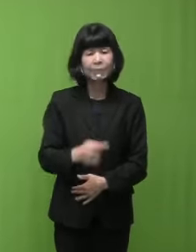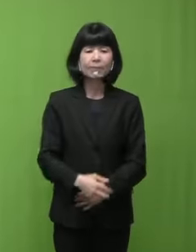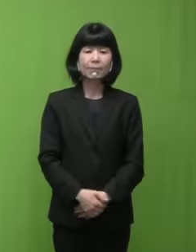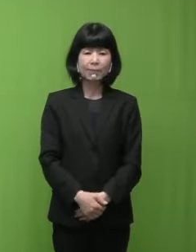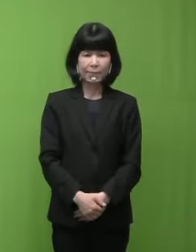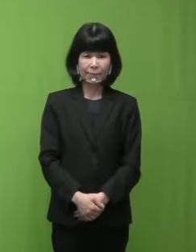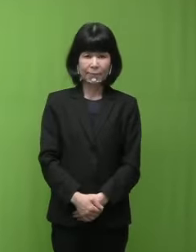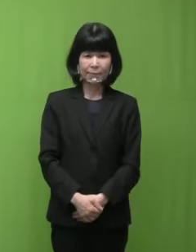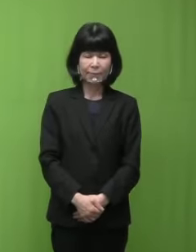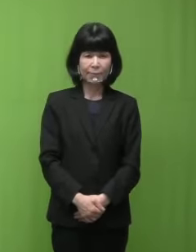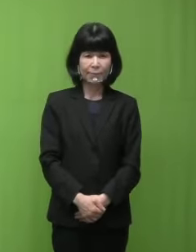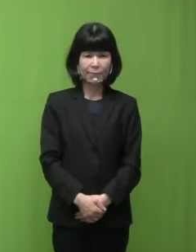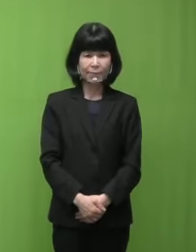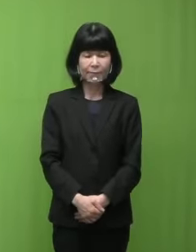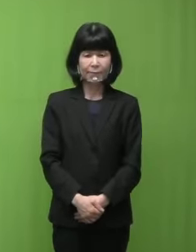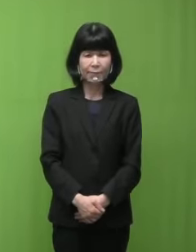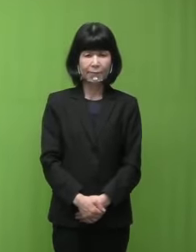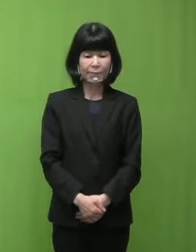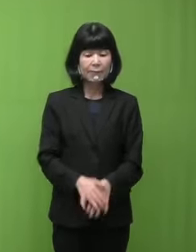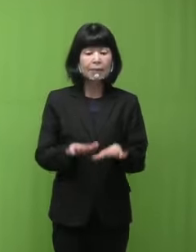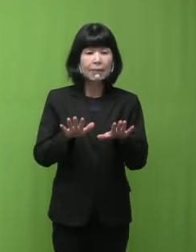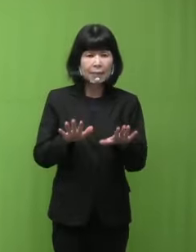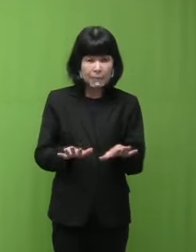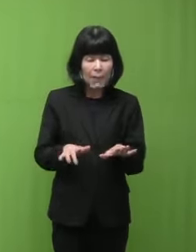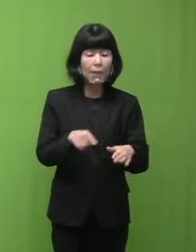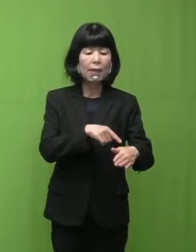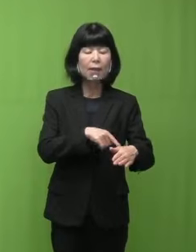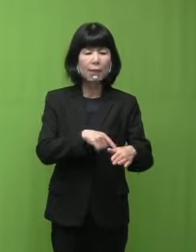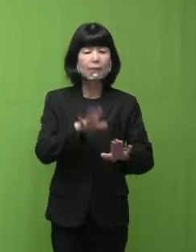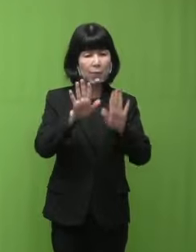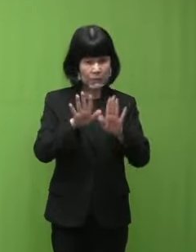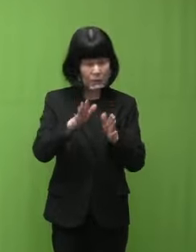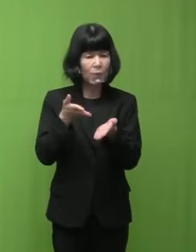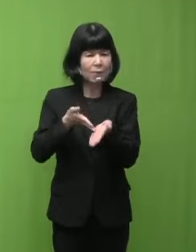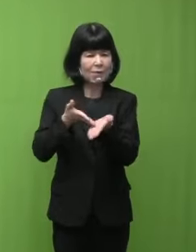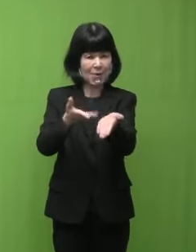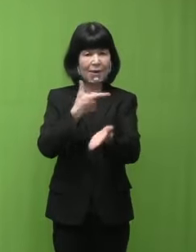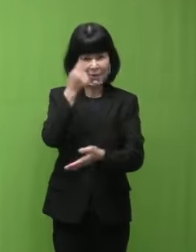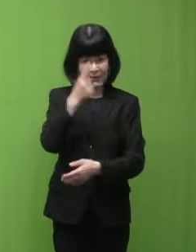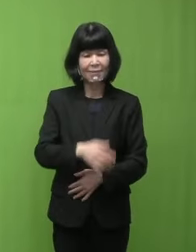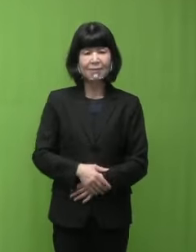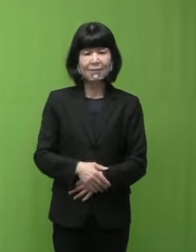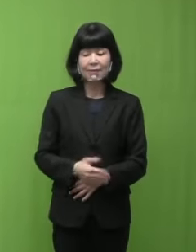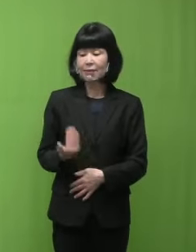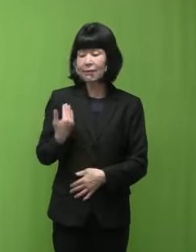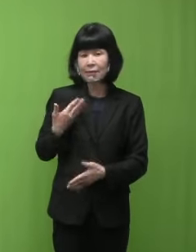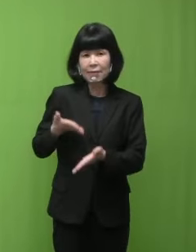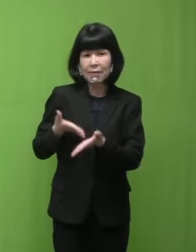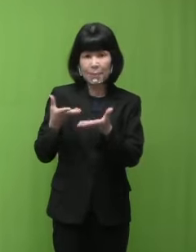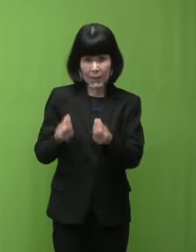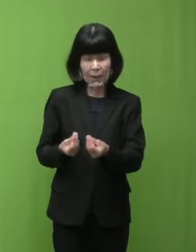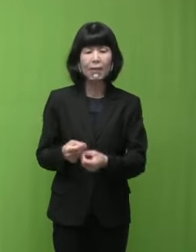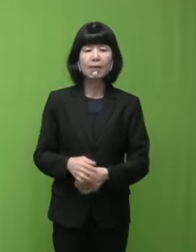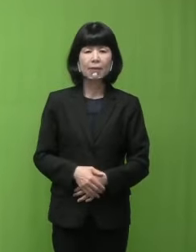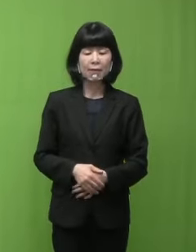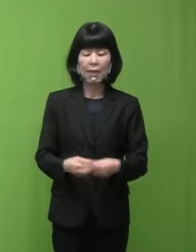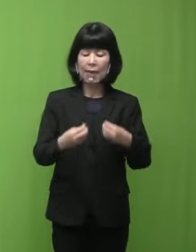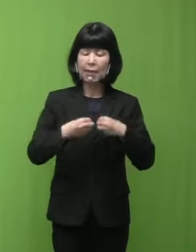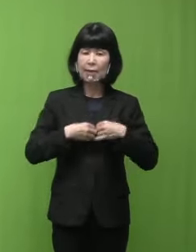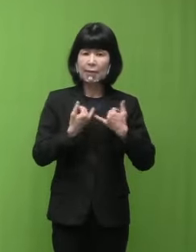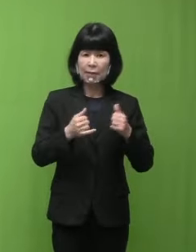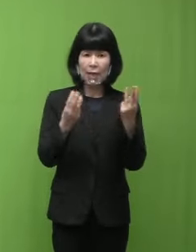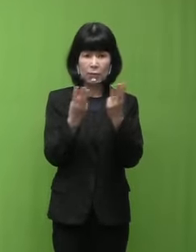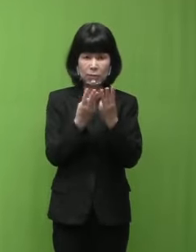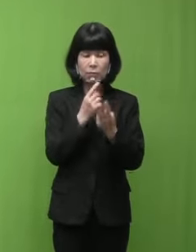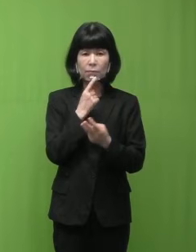ますそれらの現状などについて説明していきたいと思いますが今申し上げましたとおり完成者数につい